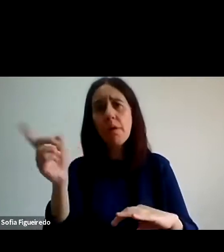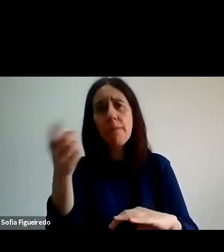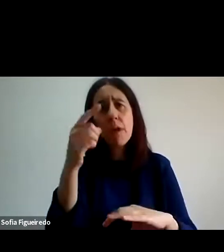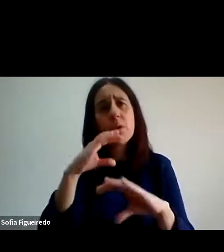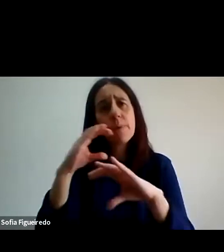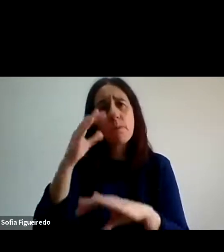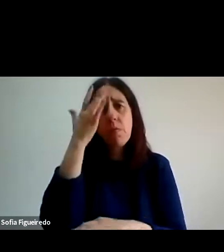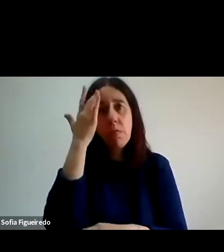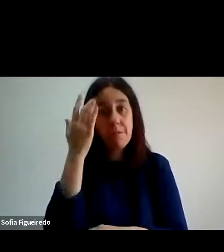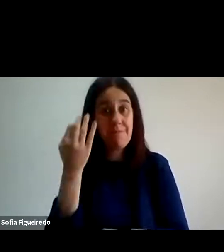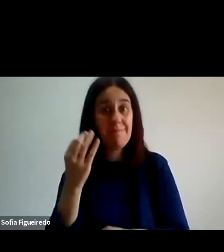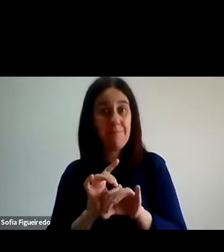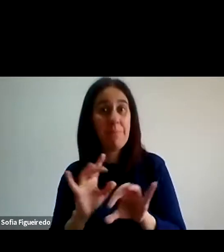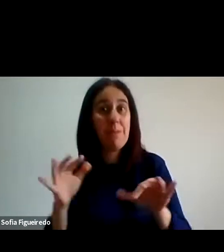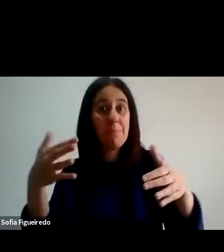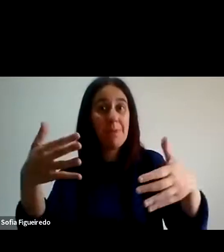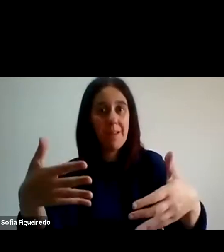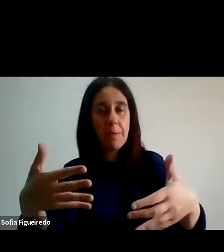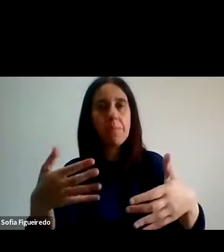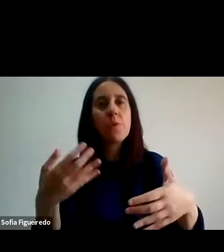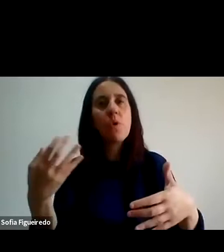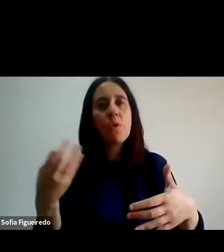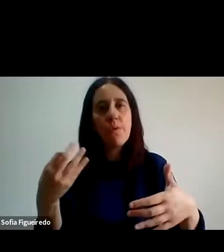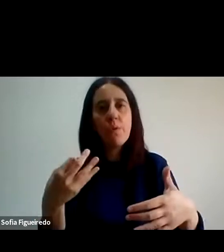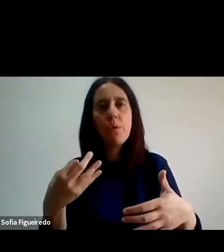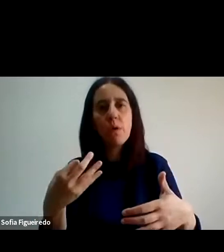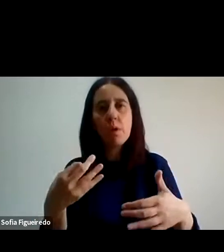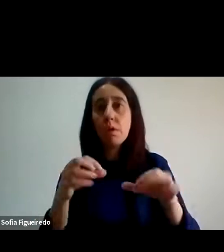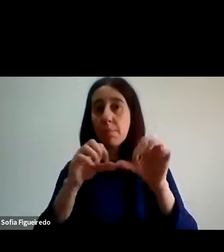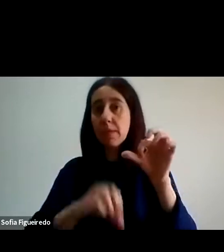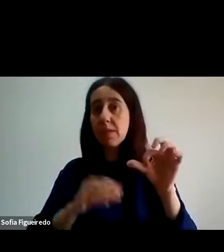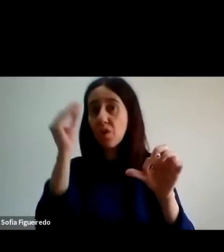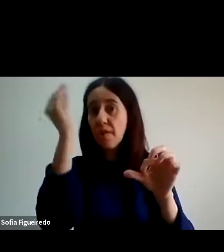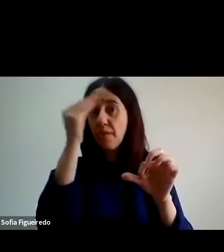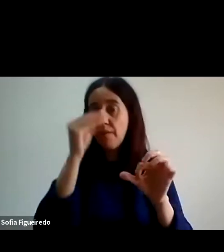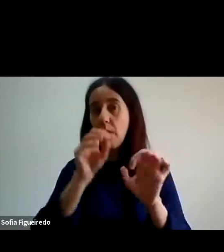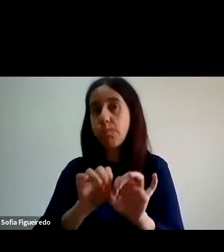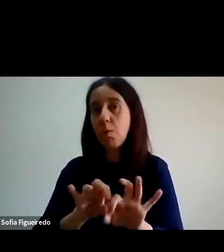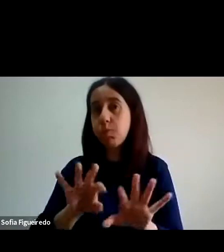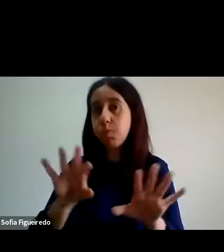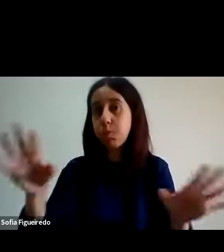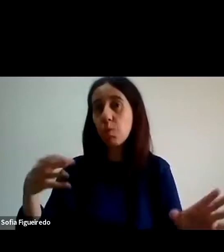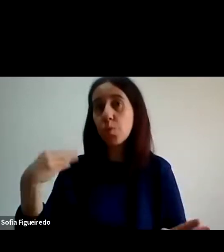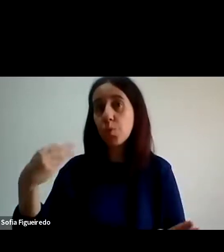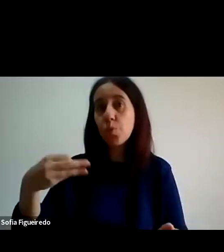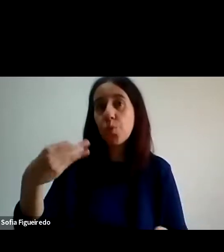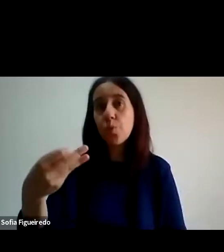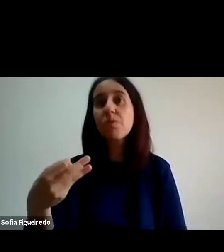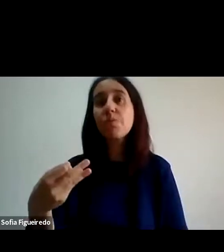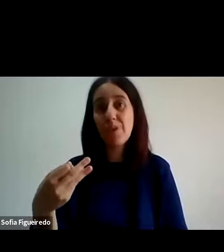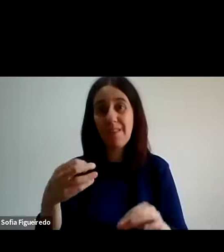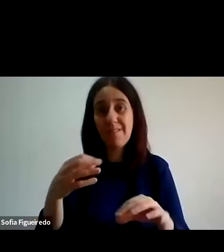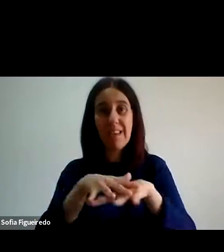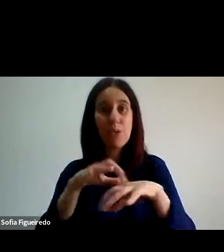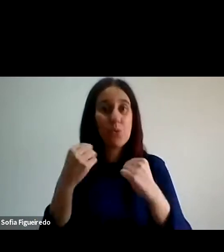acaso que nós, no início da pandemia, vimos um conjunto enorme de mensagens falsas a serem trocadas todos os dias por mensagens, por redes